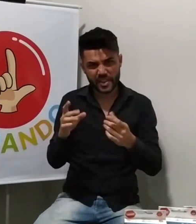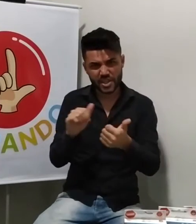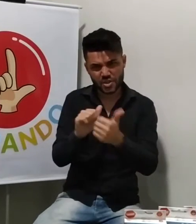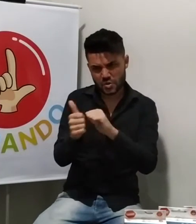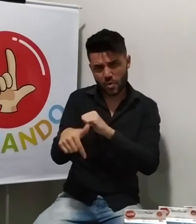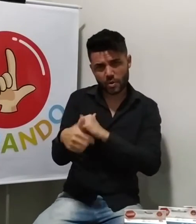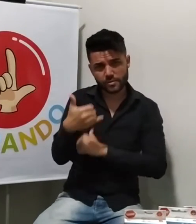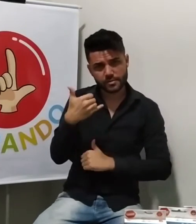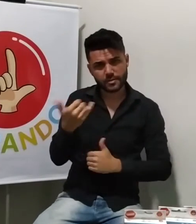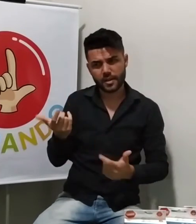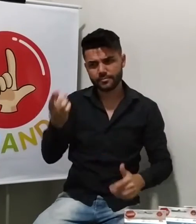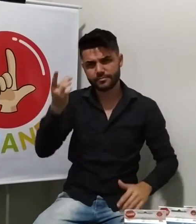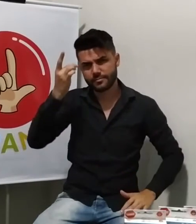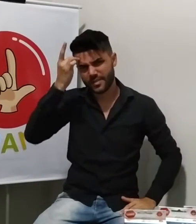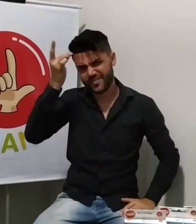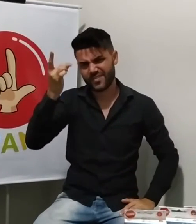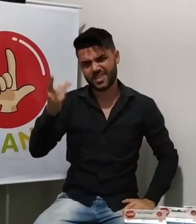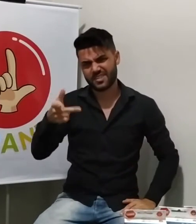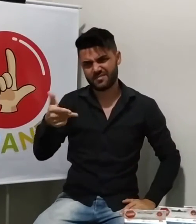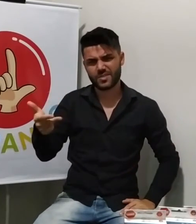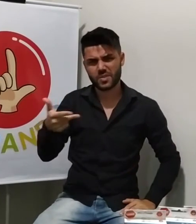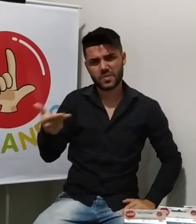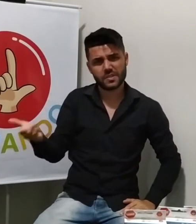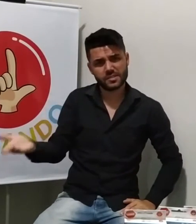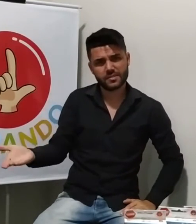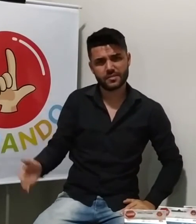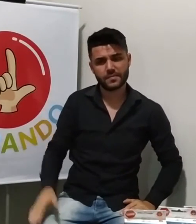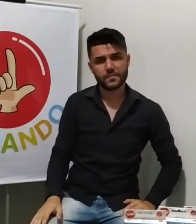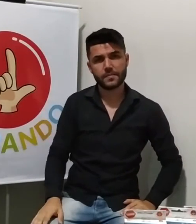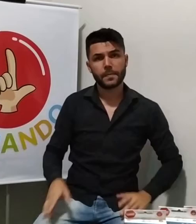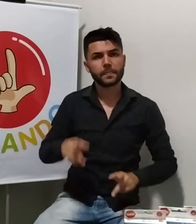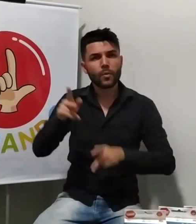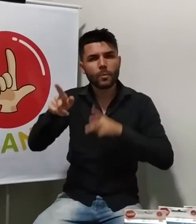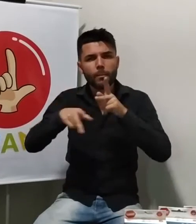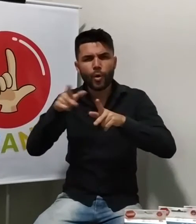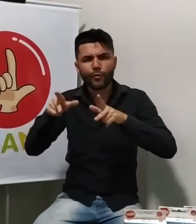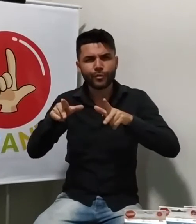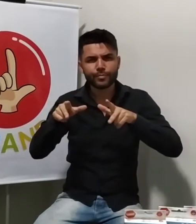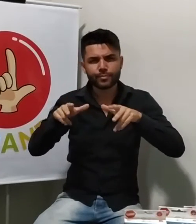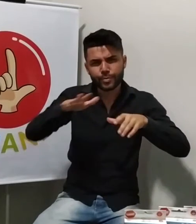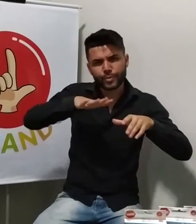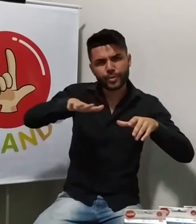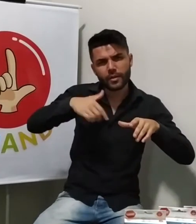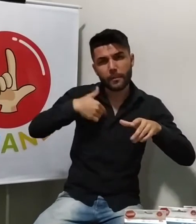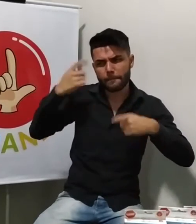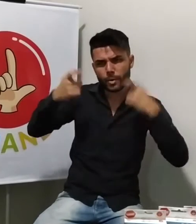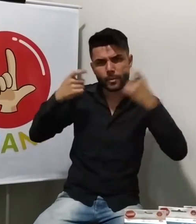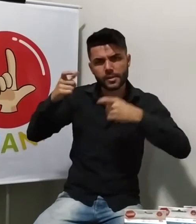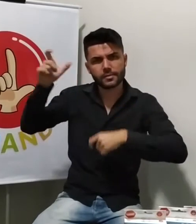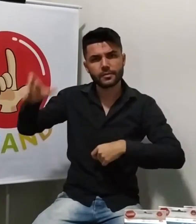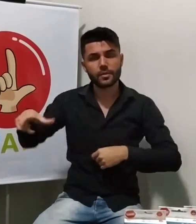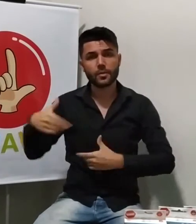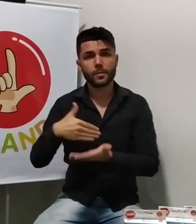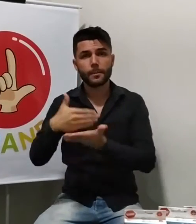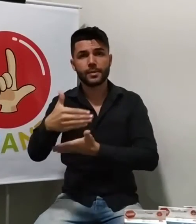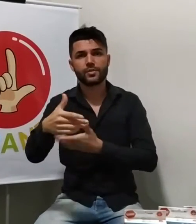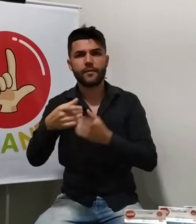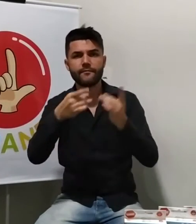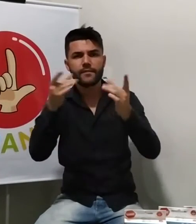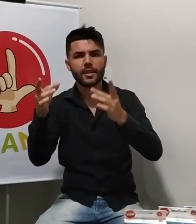first mover mesmo, ser o primeiro a entrar nesse mercado, né? Como transformar vídeos online em uma poderosa ferramenta de inteligência,